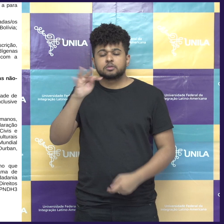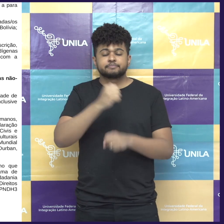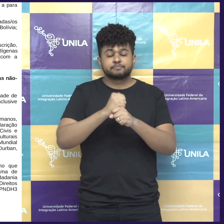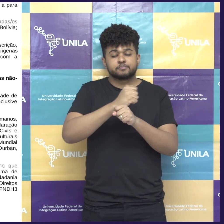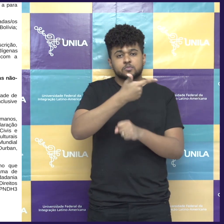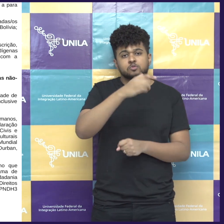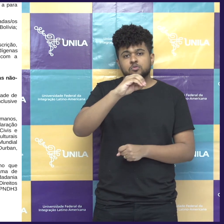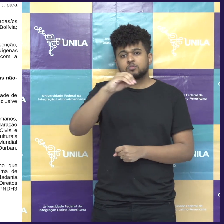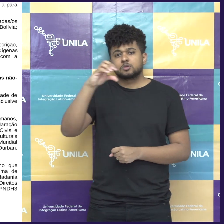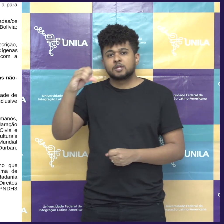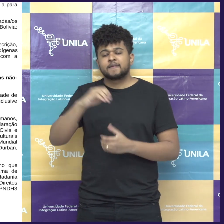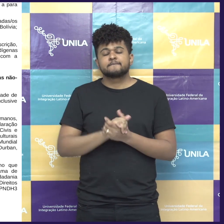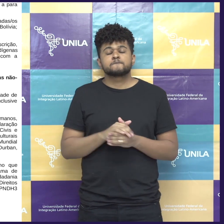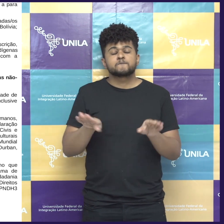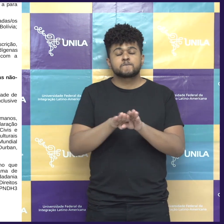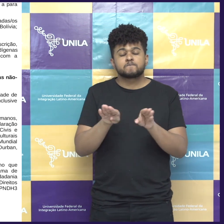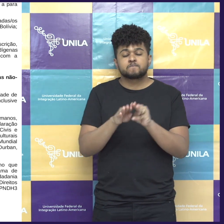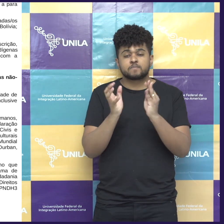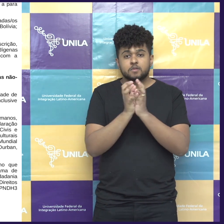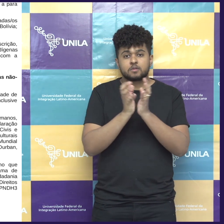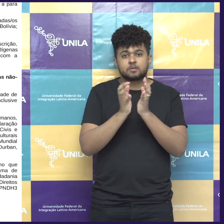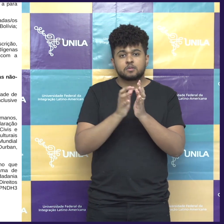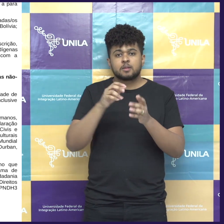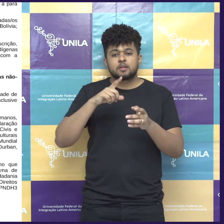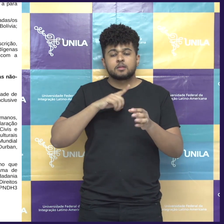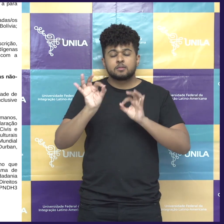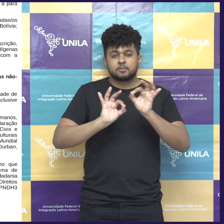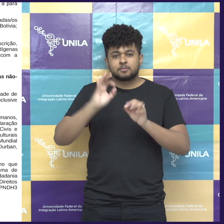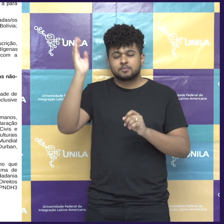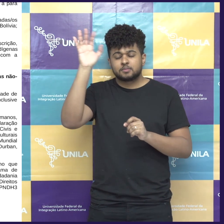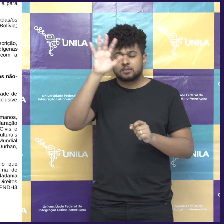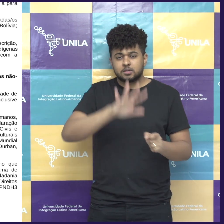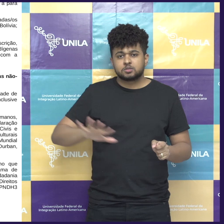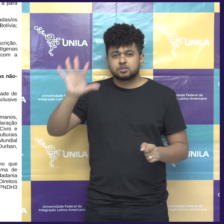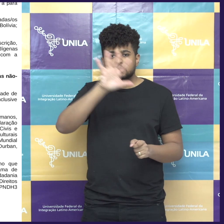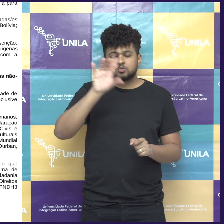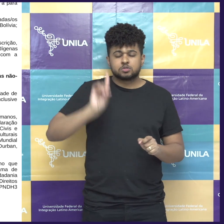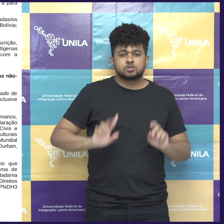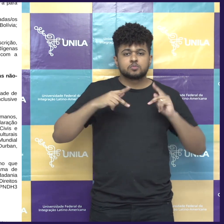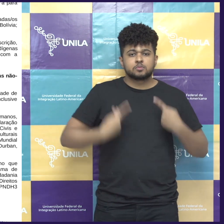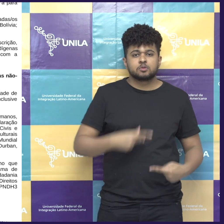2009, e do Programa Nacional de Direitos Humanos,